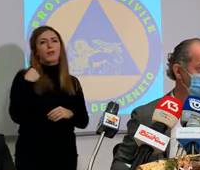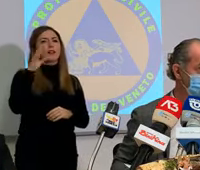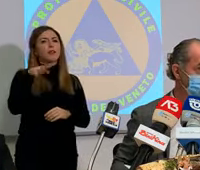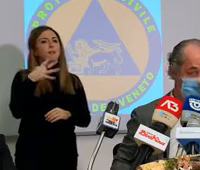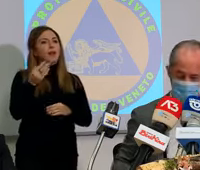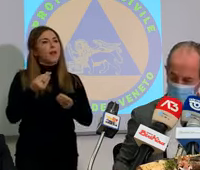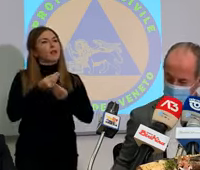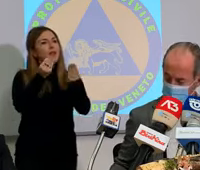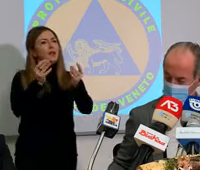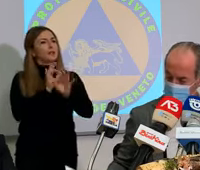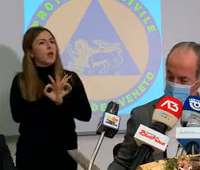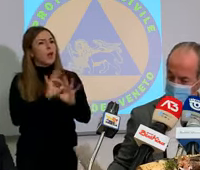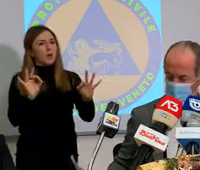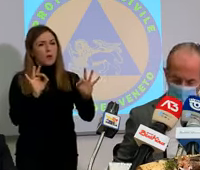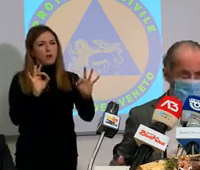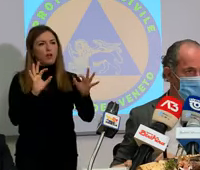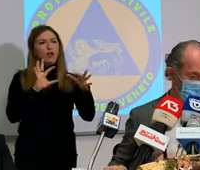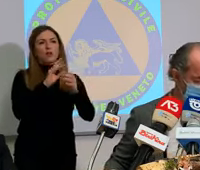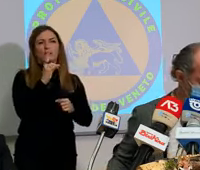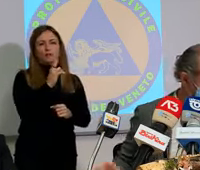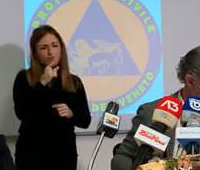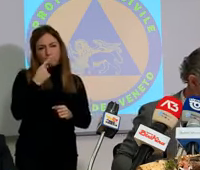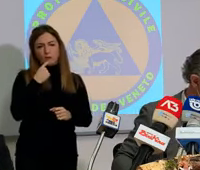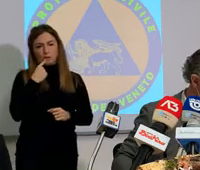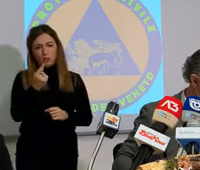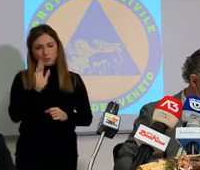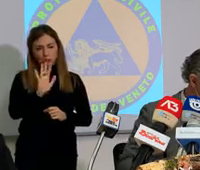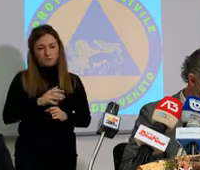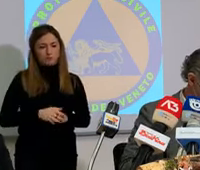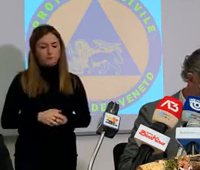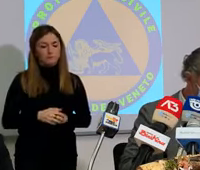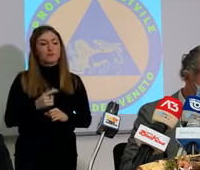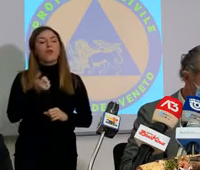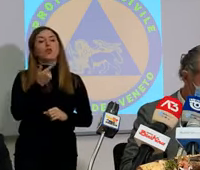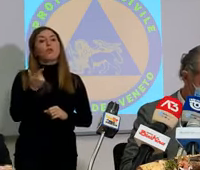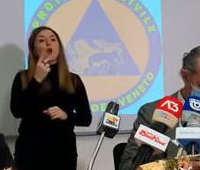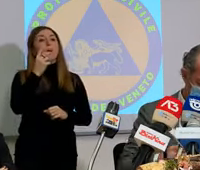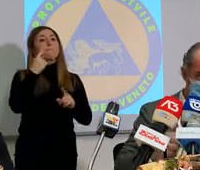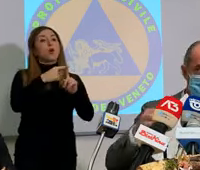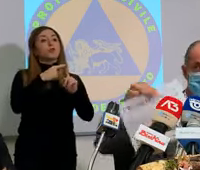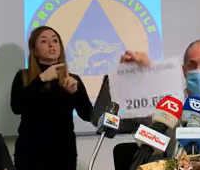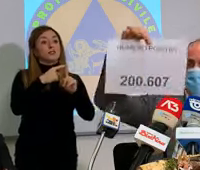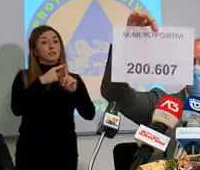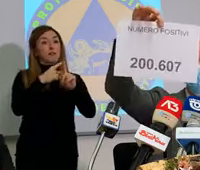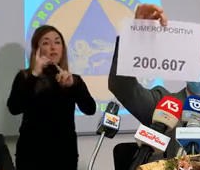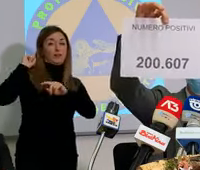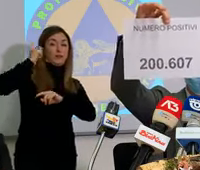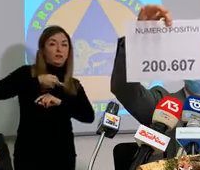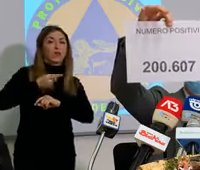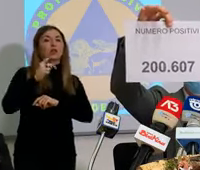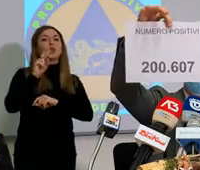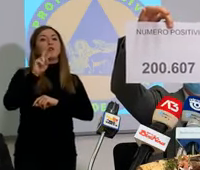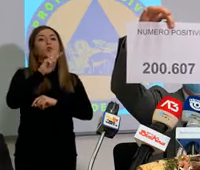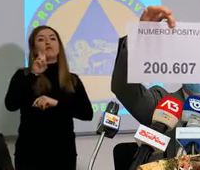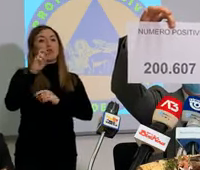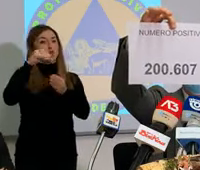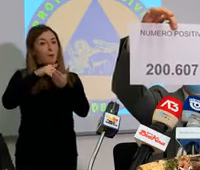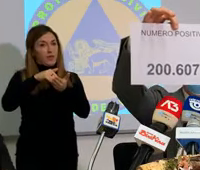dato sui decessi è vedovo vi dico tutto è numero dei positivi dall'inizio e duecentomila